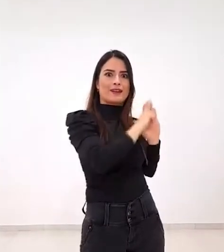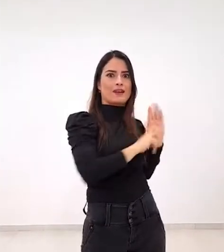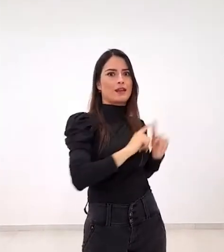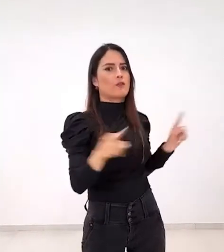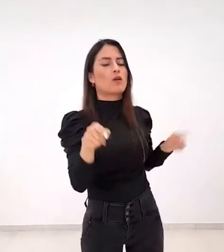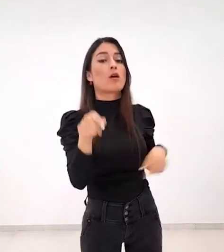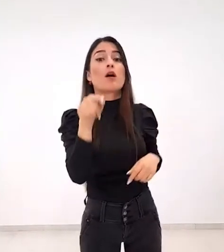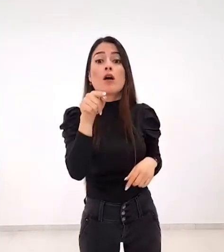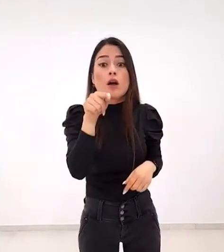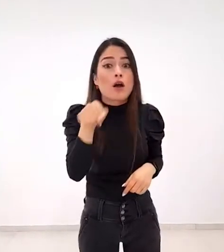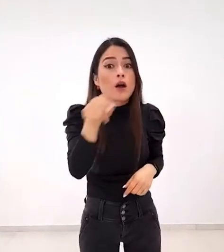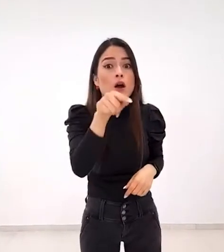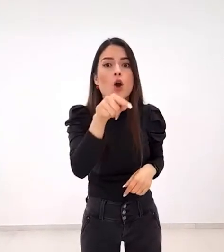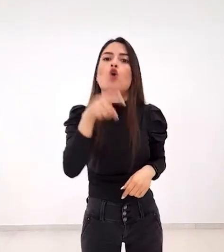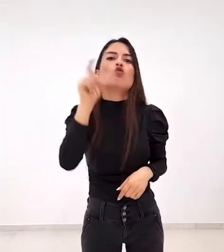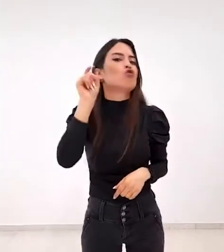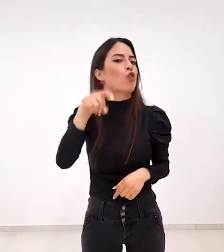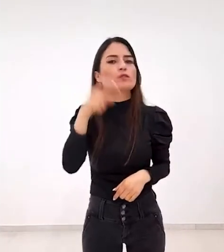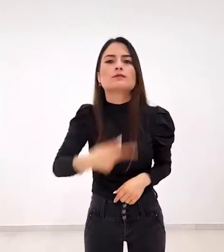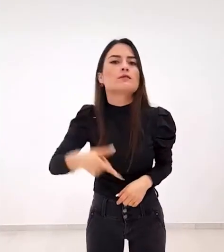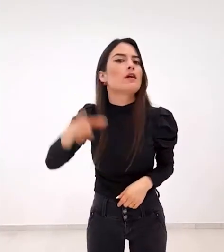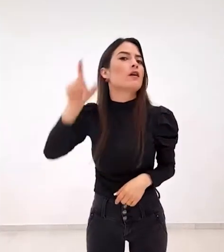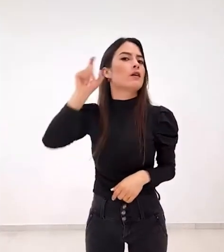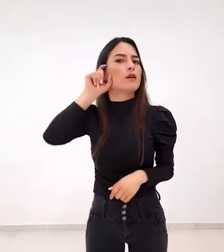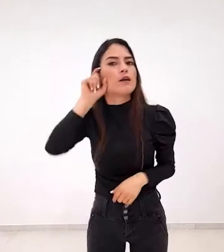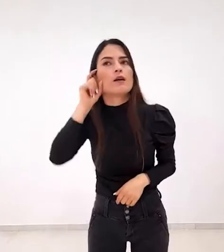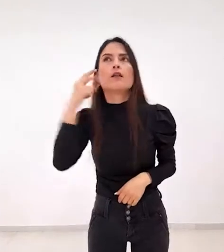con ayuda auditiva